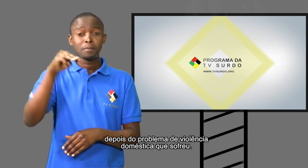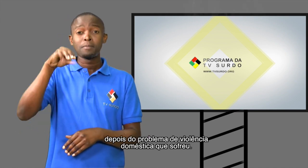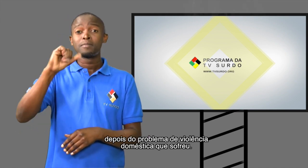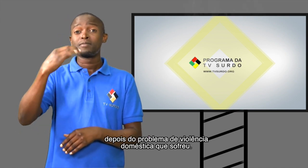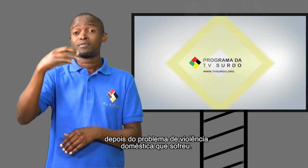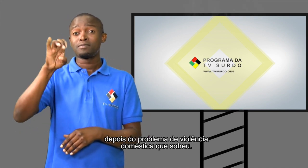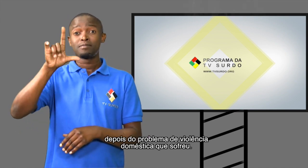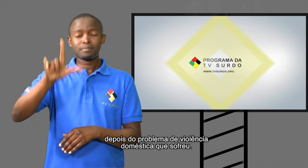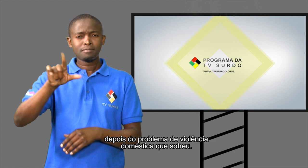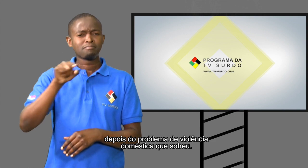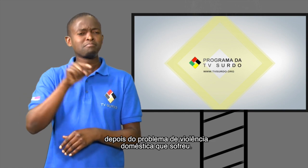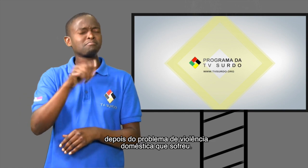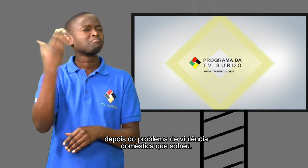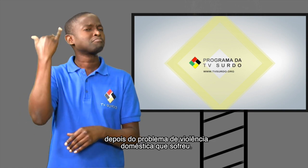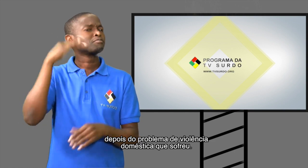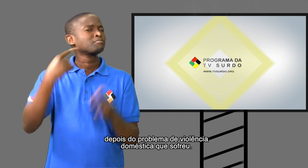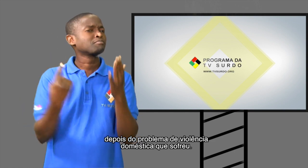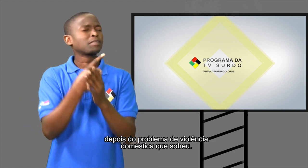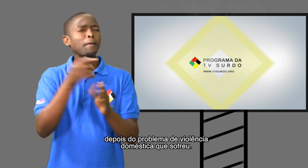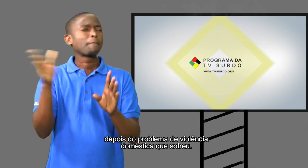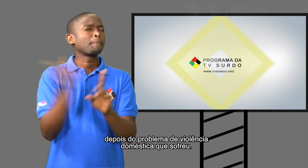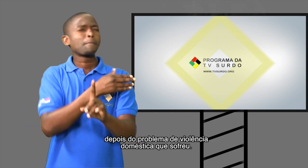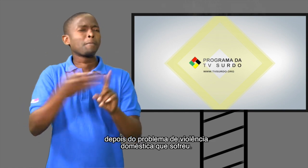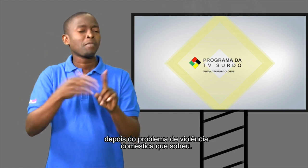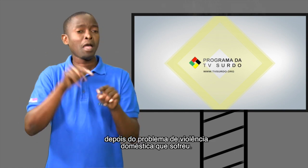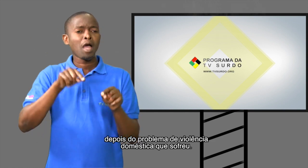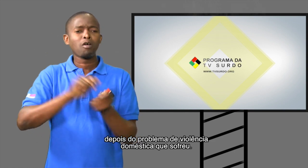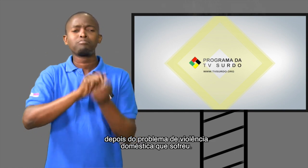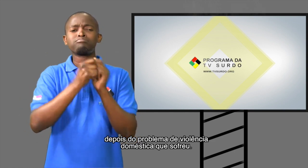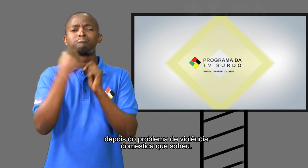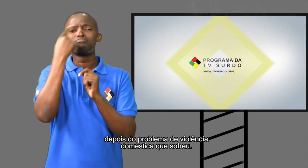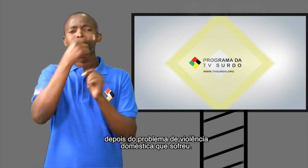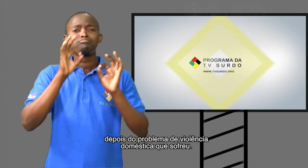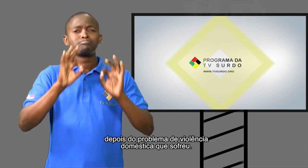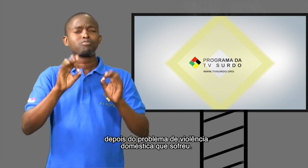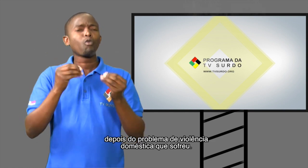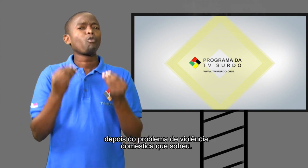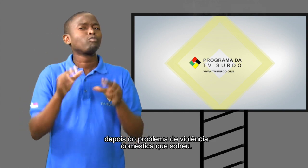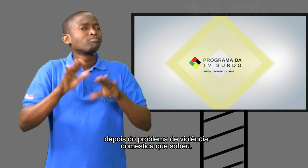do problema de violência doméstica que sofreu.